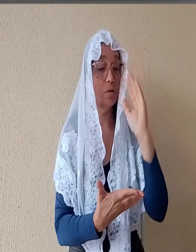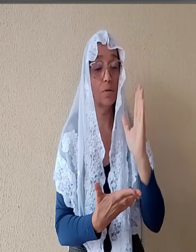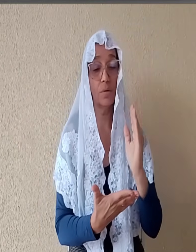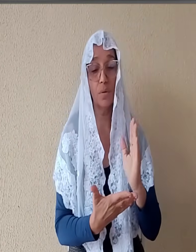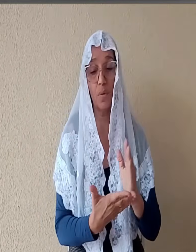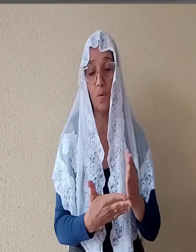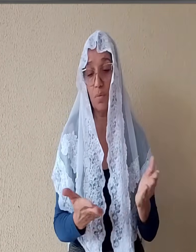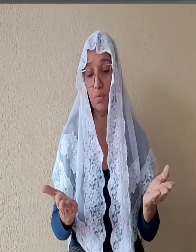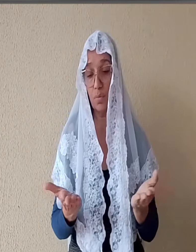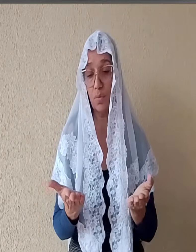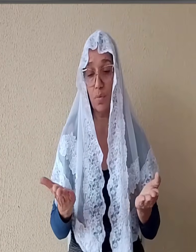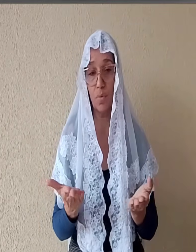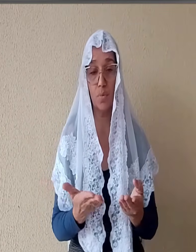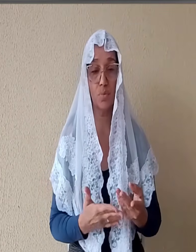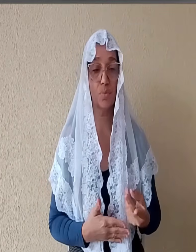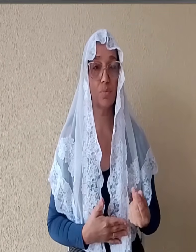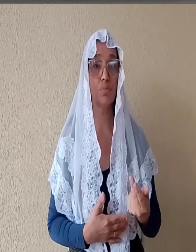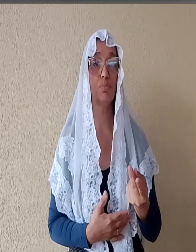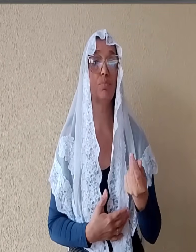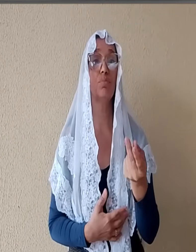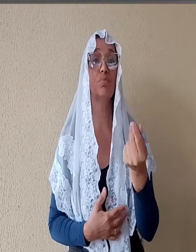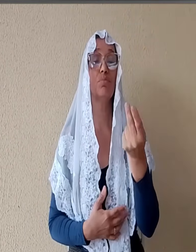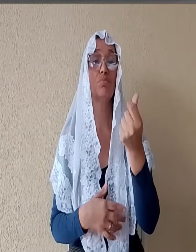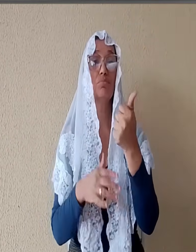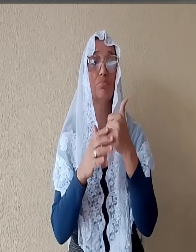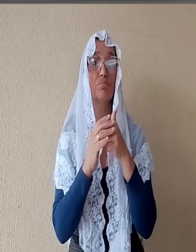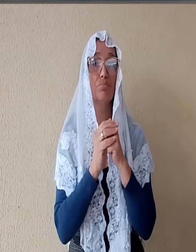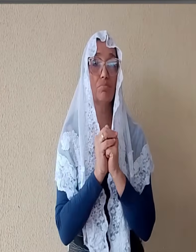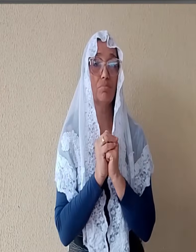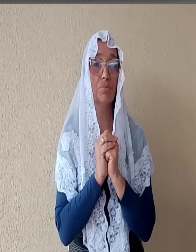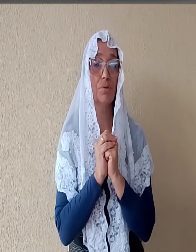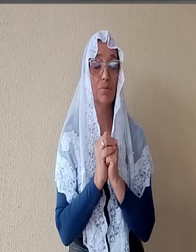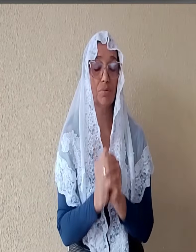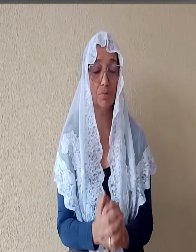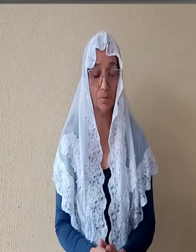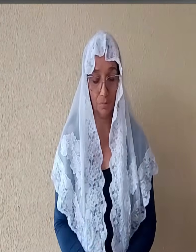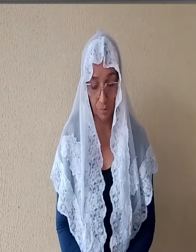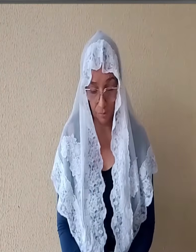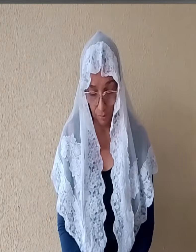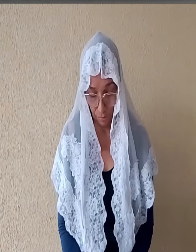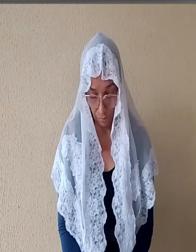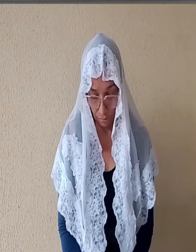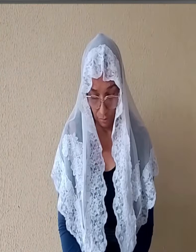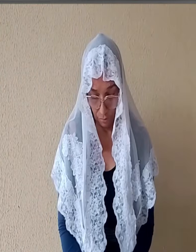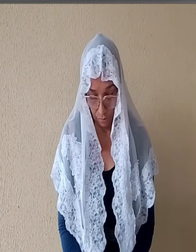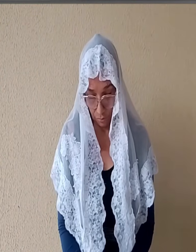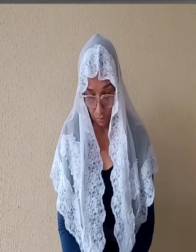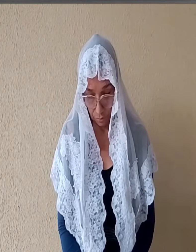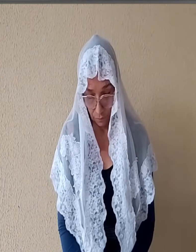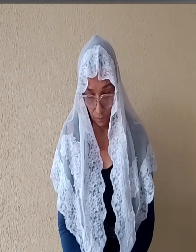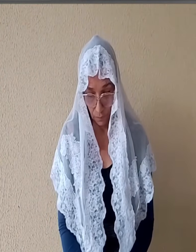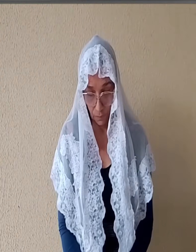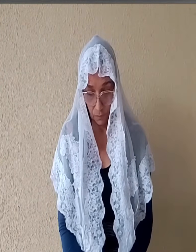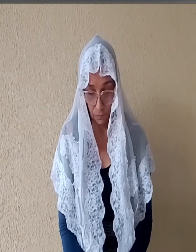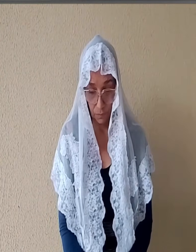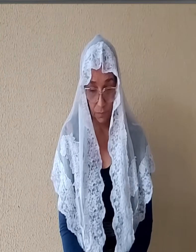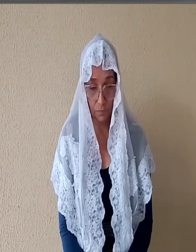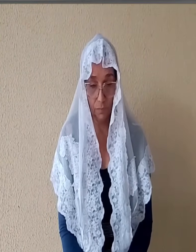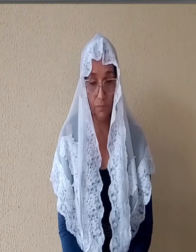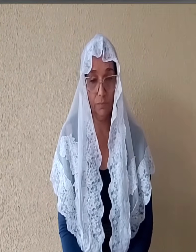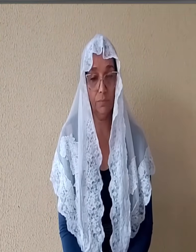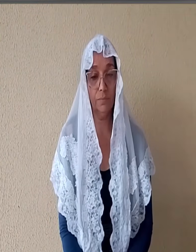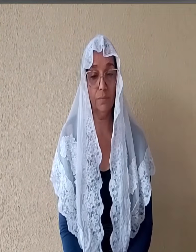Deus. Aleluia, Senhor. Digno de honra, louvor e glória. Aleluia, glória a